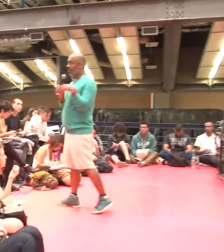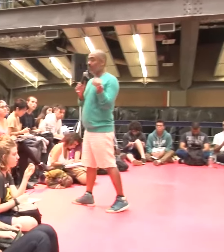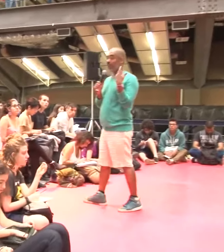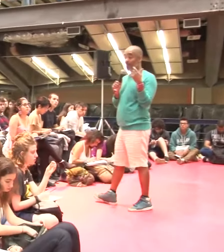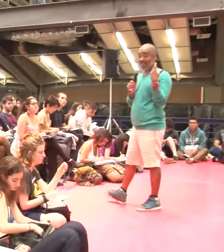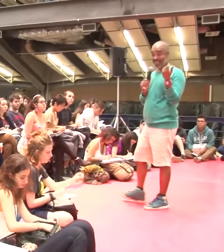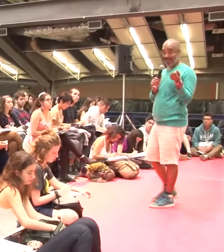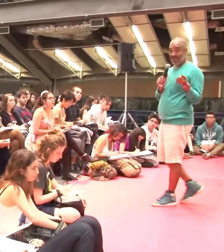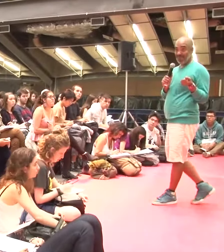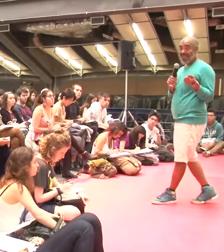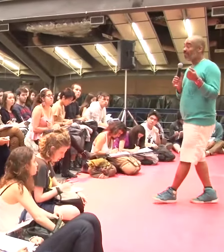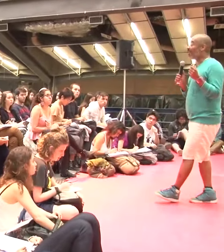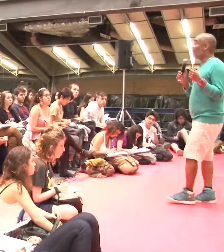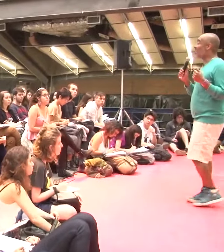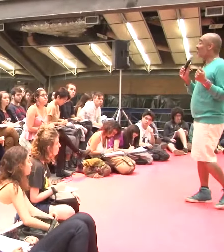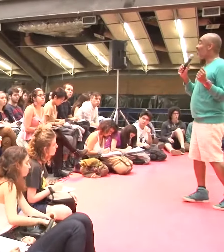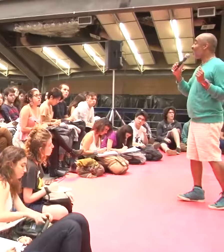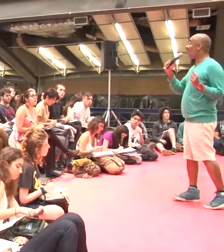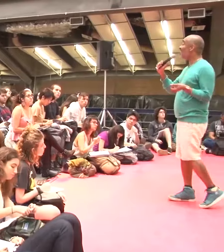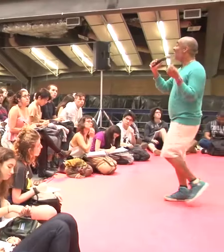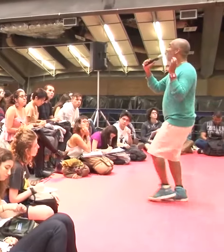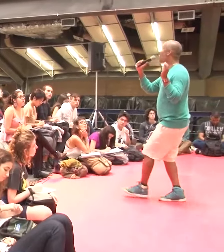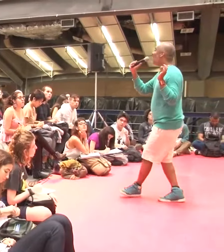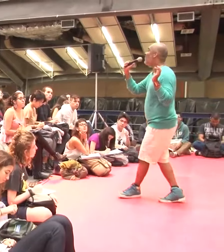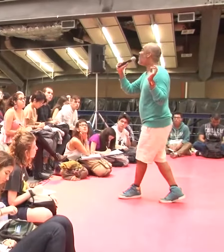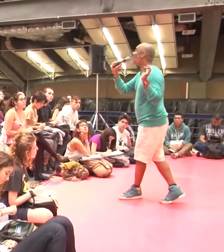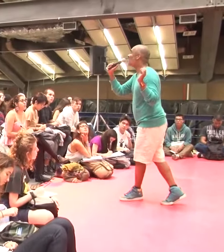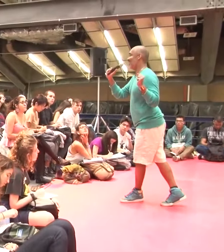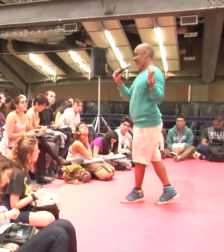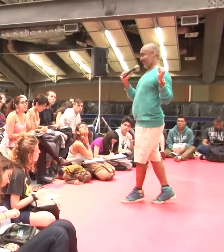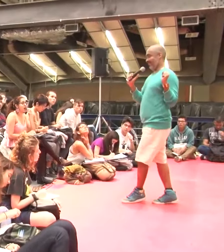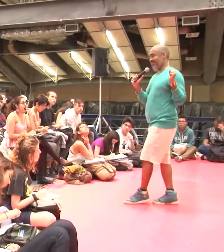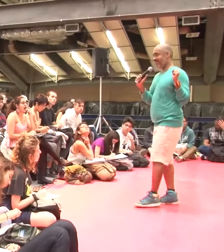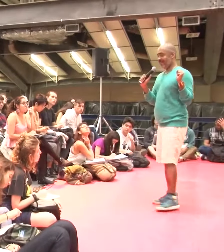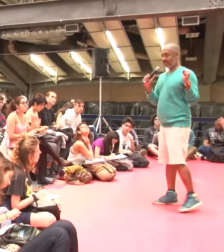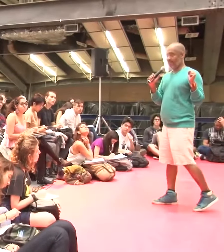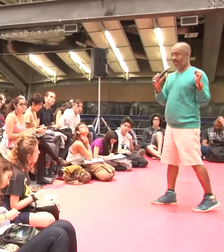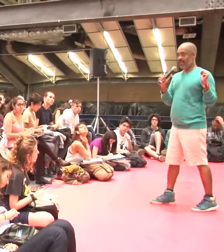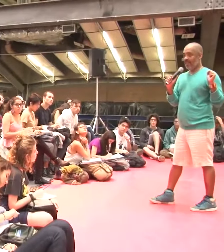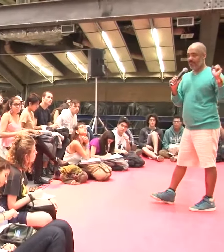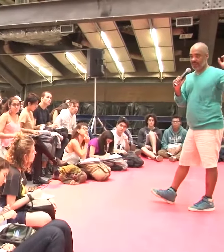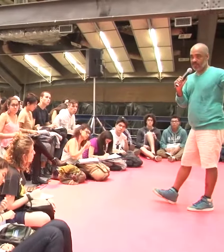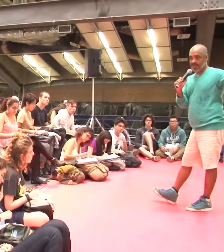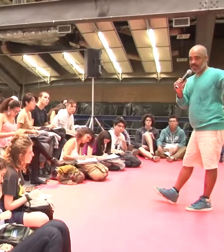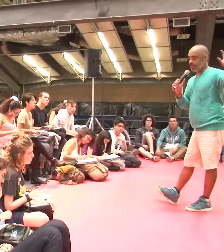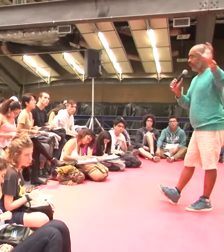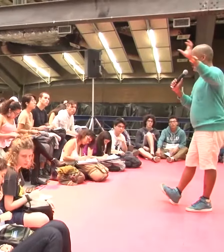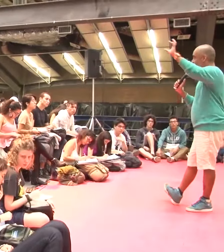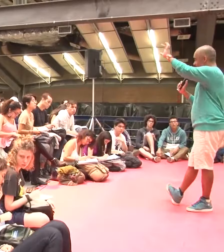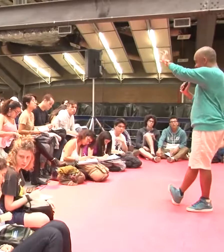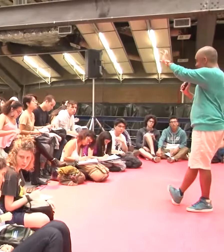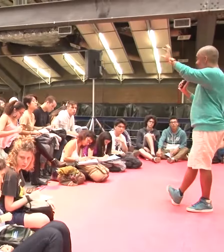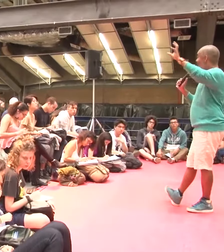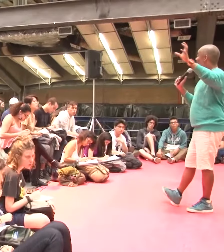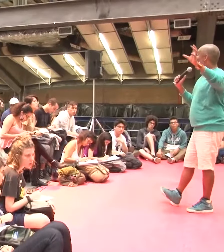Os anos de formação foram anos, na verdade, de deformação, né? Faz com que ele se